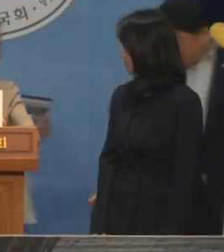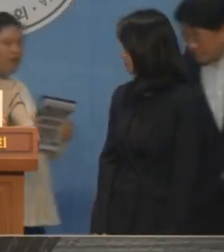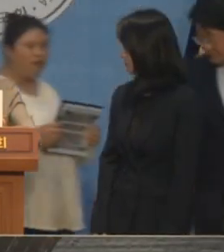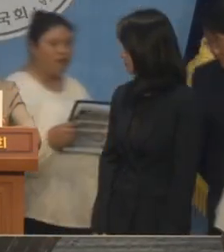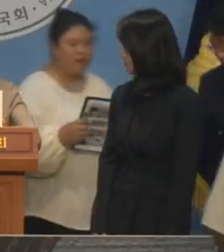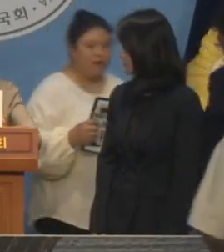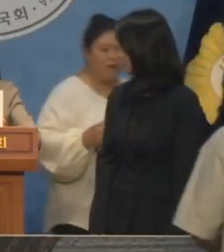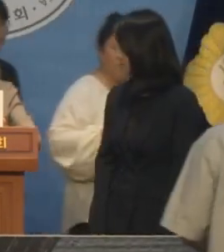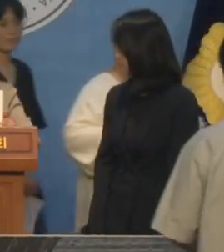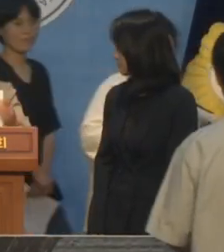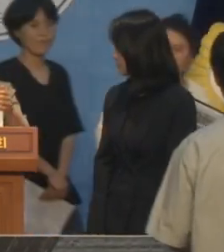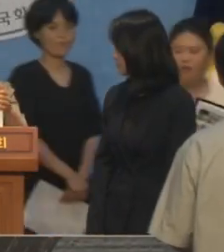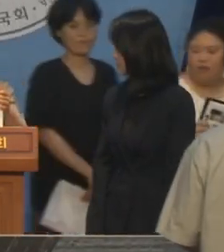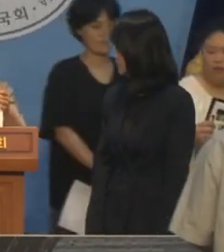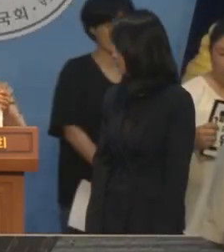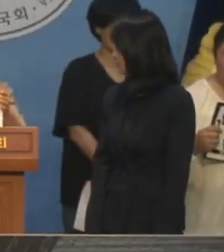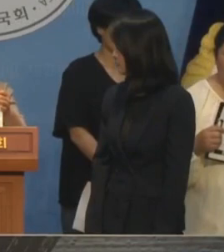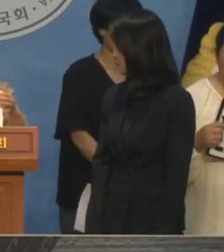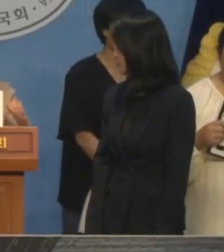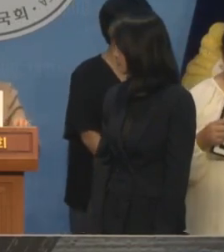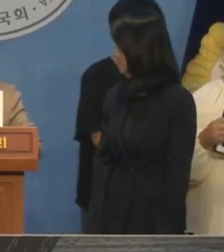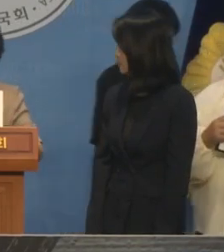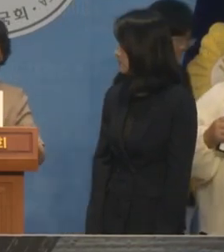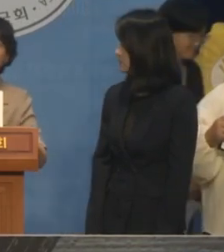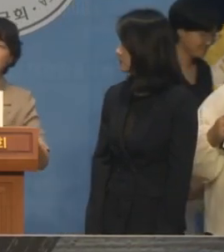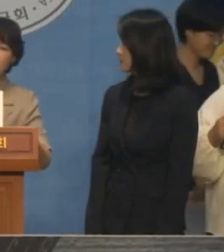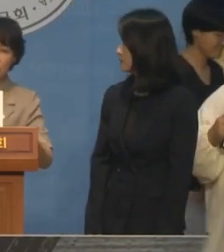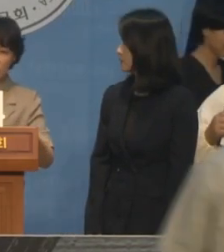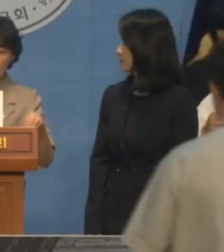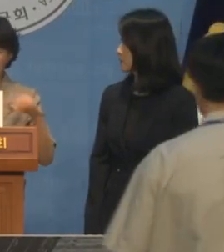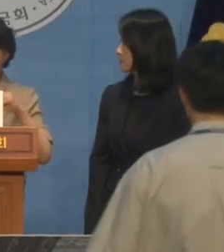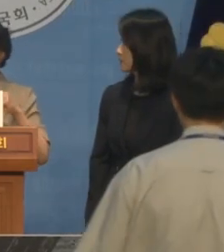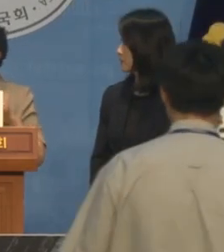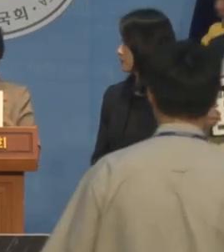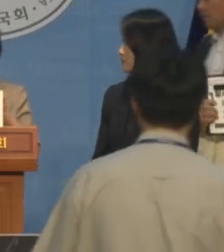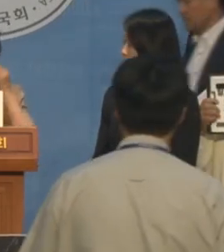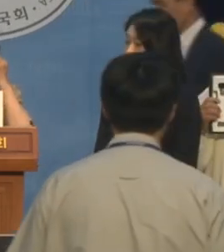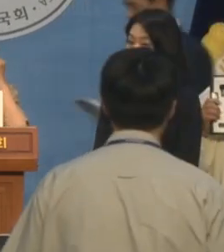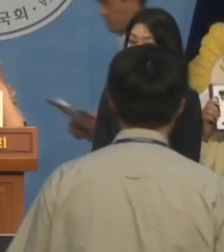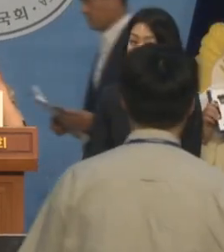바로 내리면 반갑습니다. 이게 되나요?